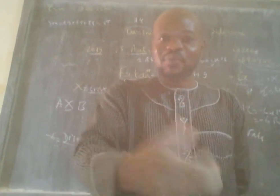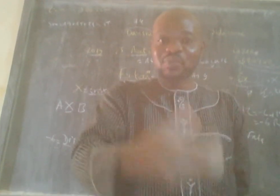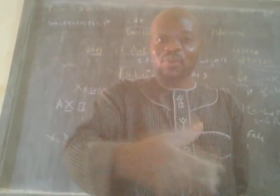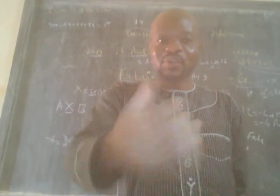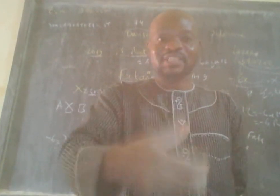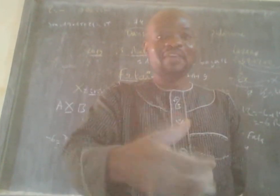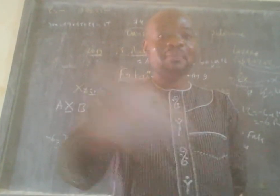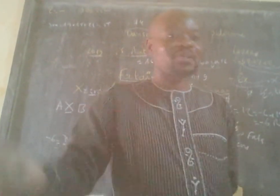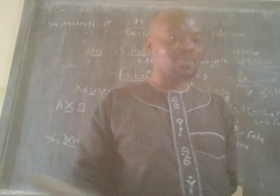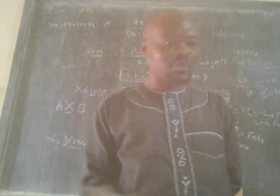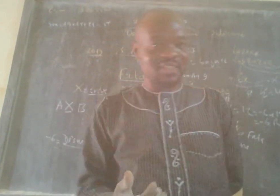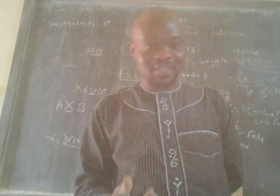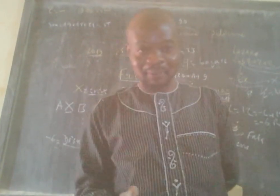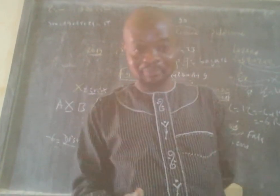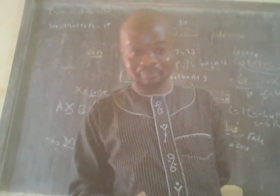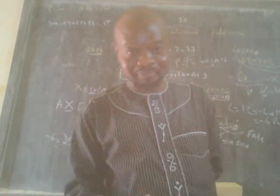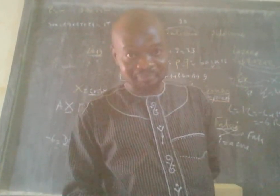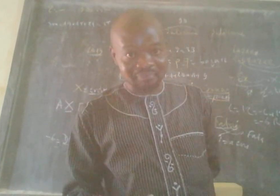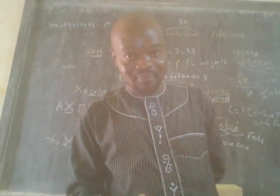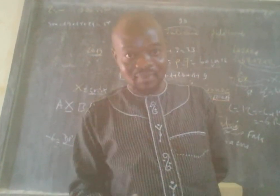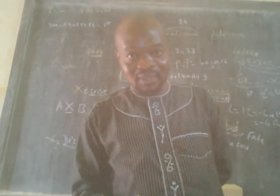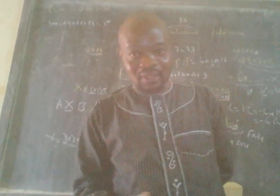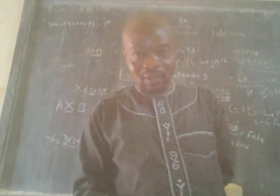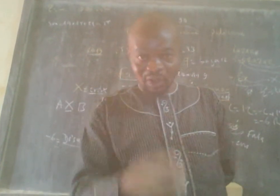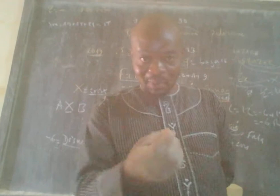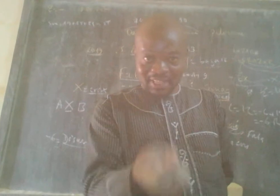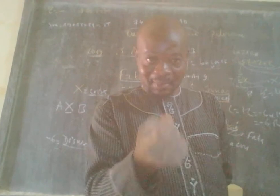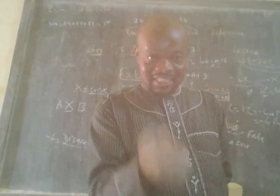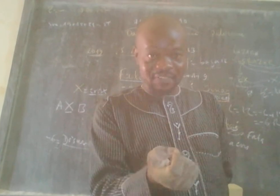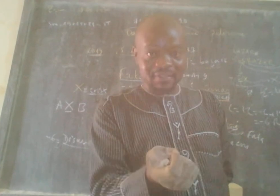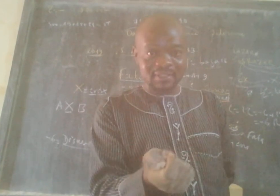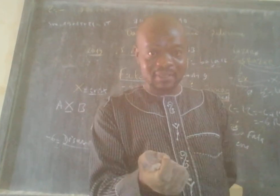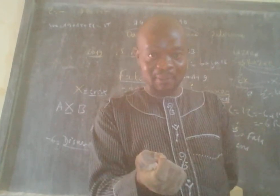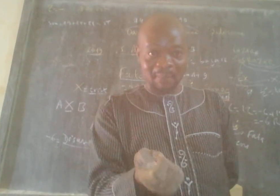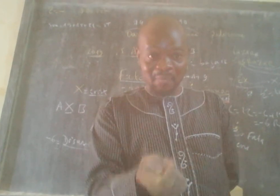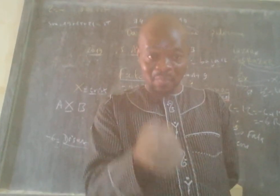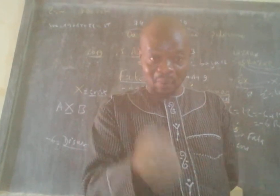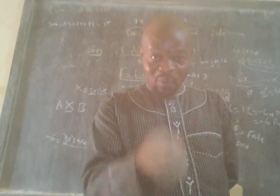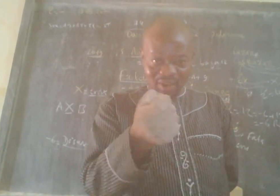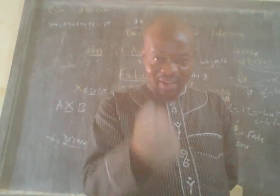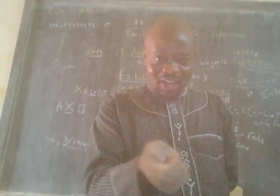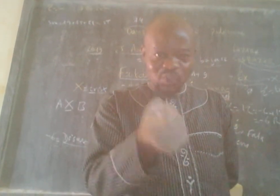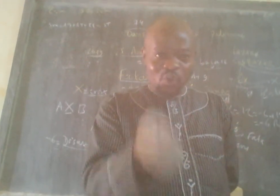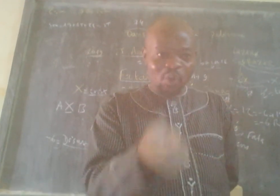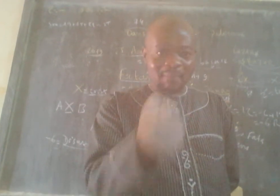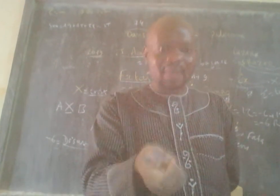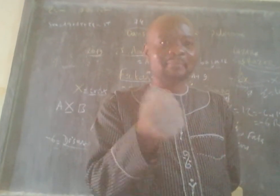ce que j'avais l'habitude de lui dire. Donc, comme elle n'était pas satisfaite, le lendemain